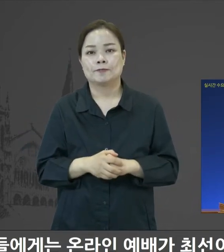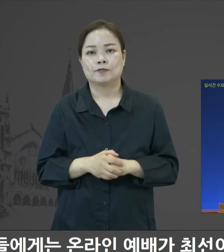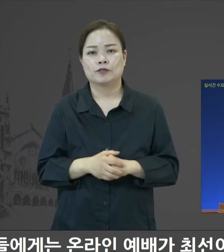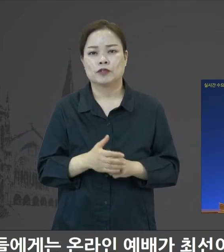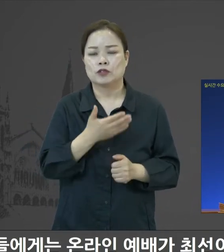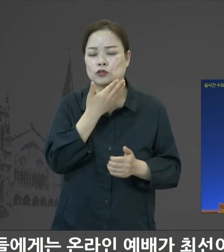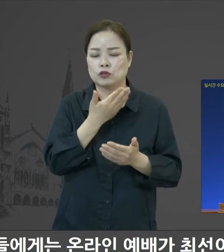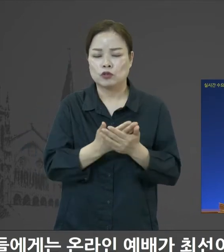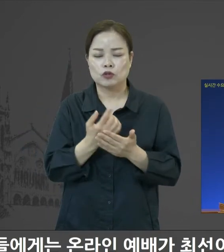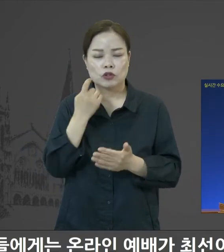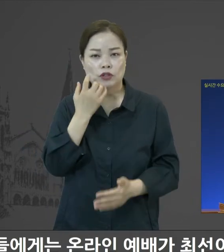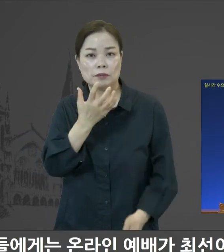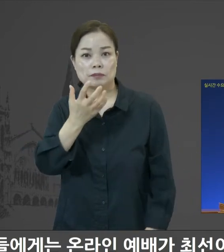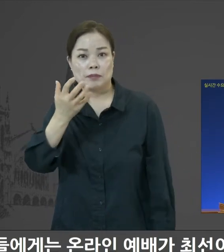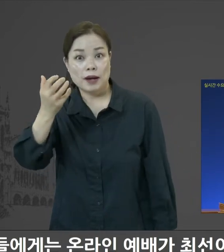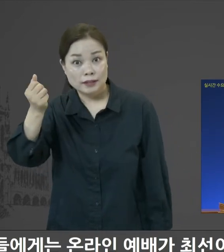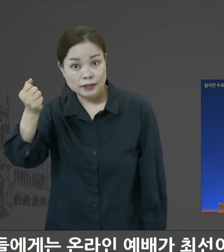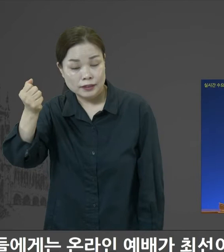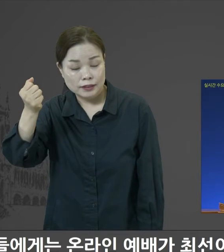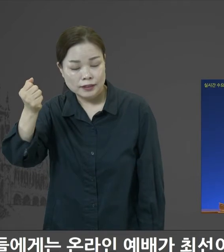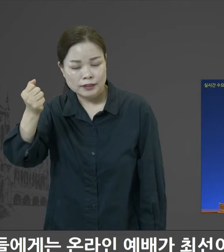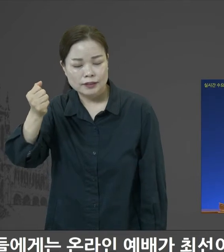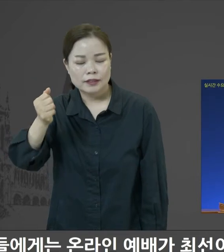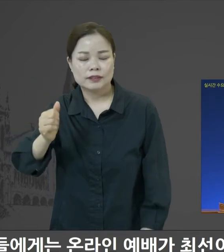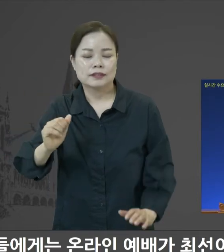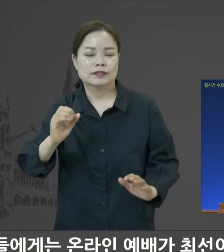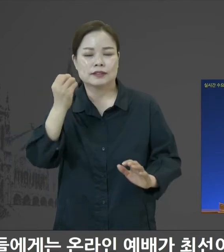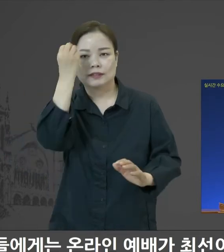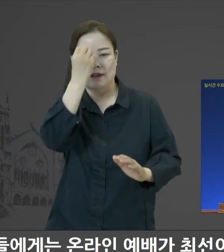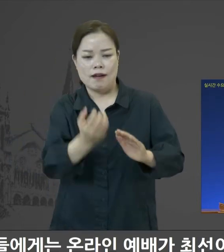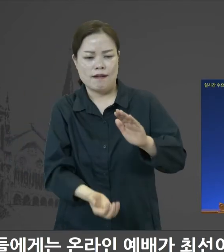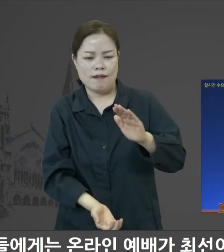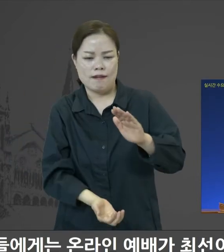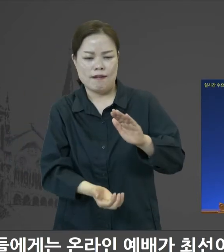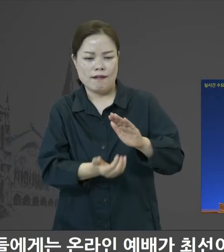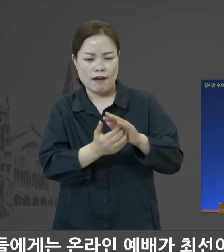존귀 영광 받으시기에 합당한 분에게 최상의 가치로 올려드리는 거예요.